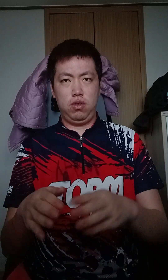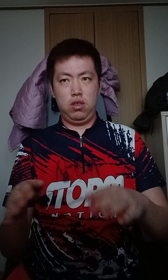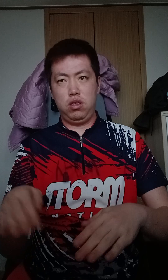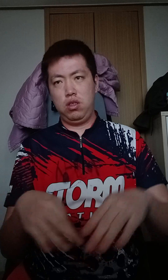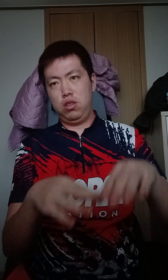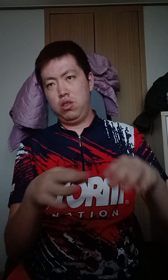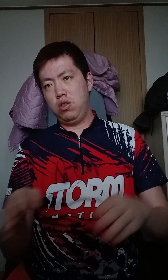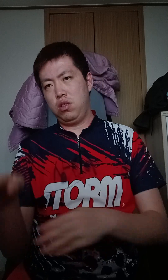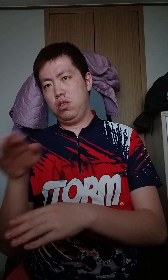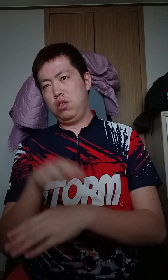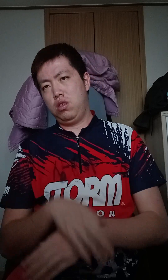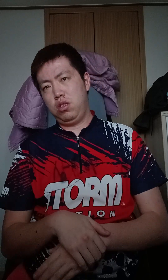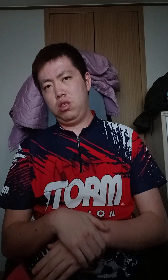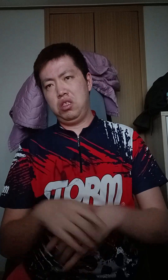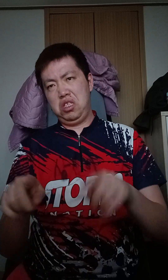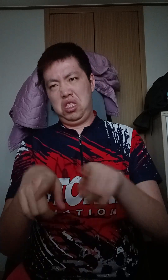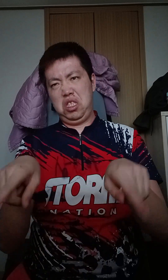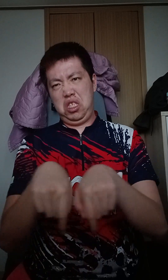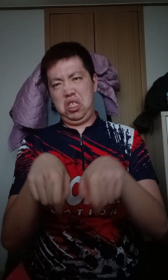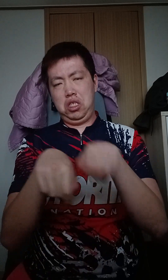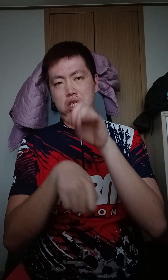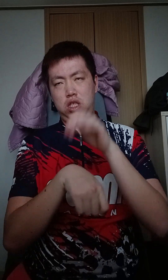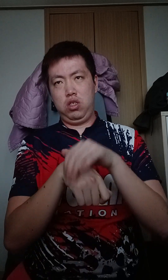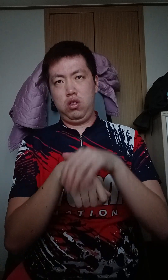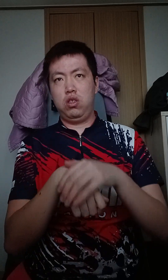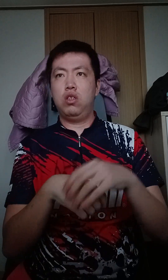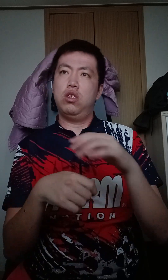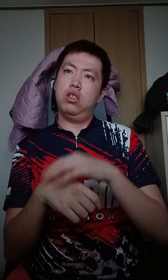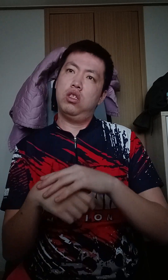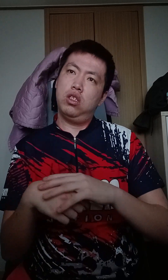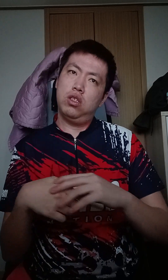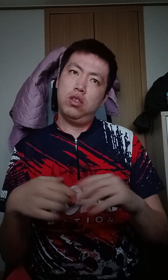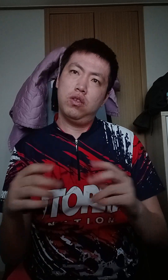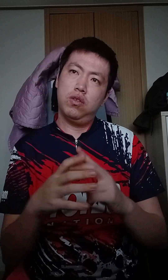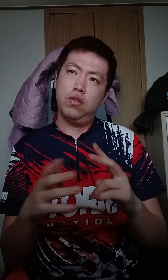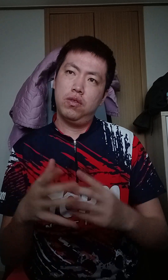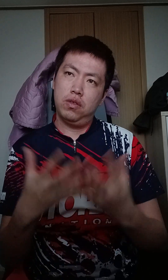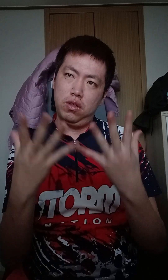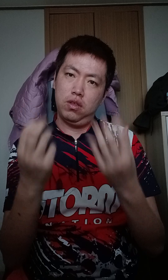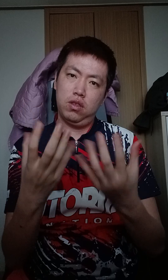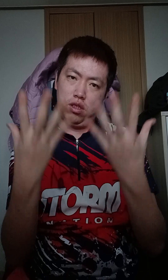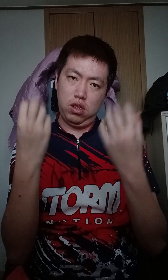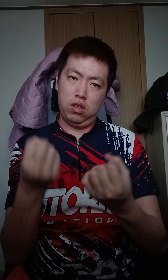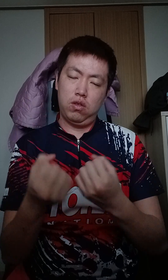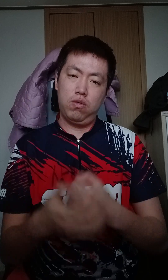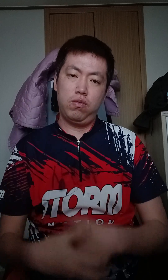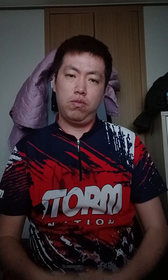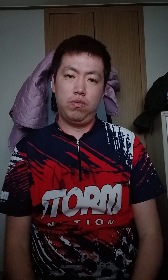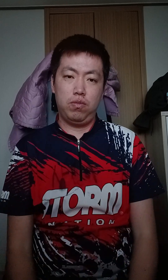블록도 없는 등 시각 장애인을 위한 배려가 보이지 않는 곳도 많습니다. 장애인들은 항상